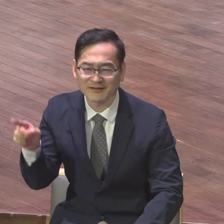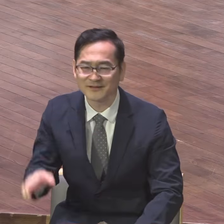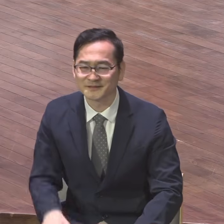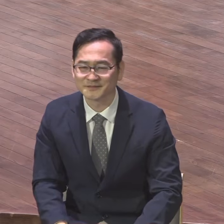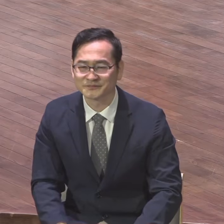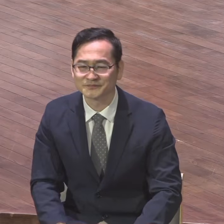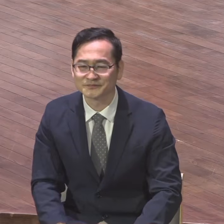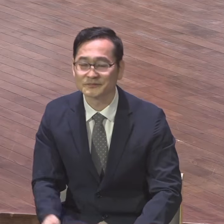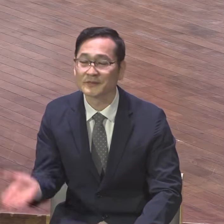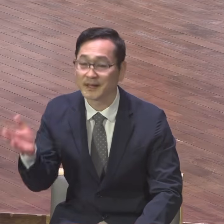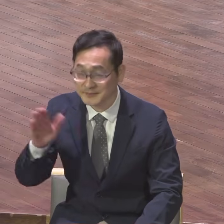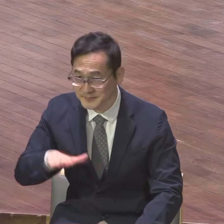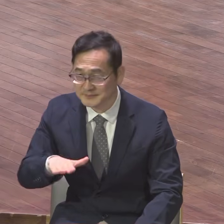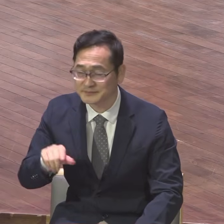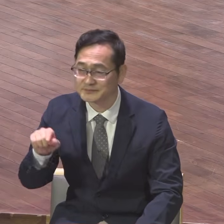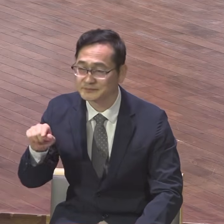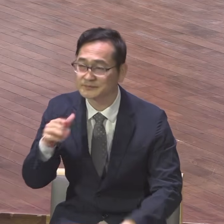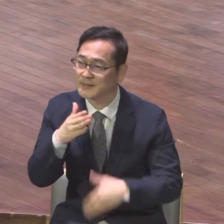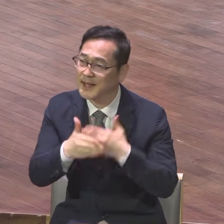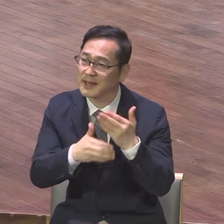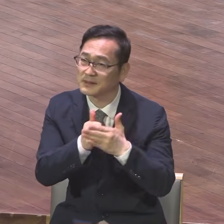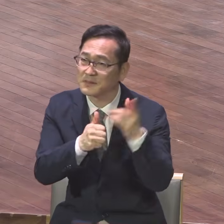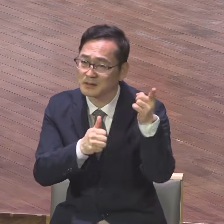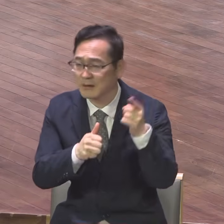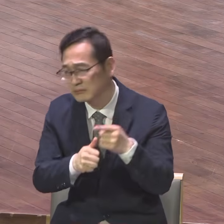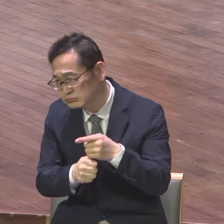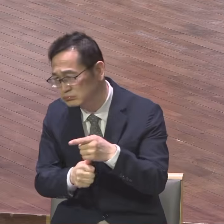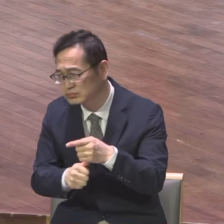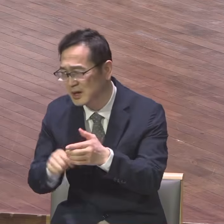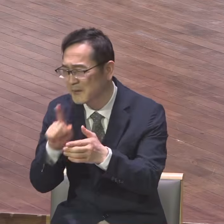이런 문제 속에서 하나님이 세웠다는 거예요.